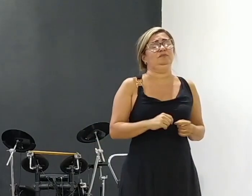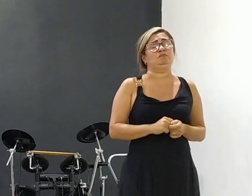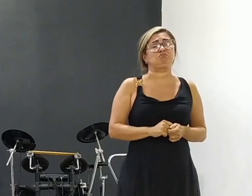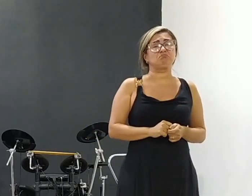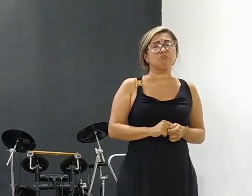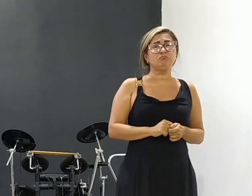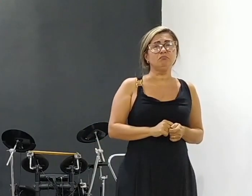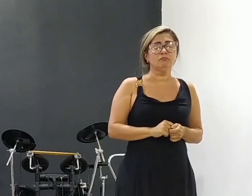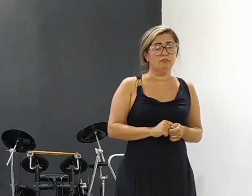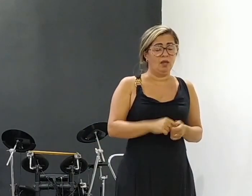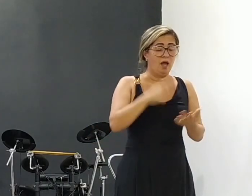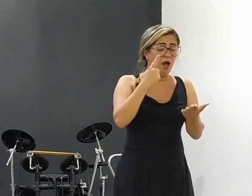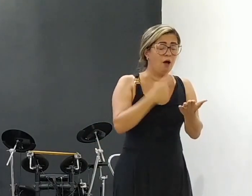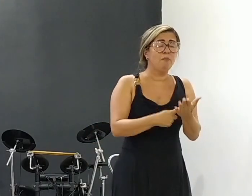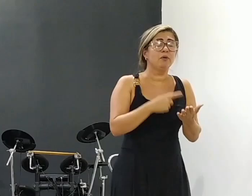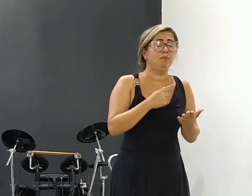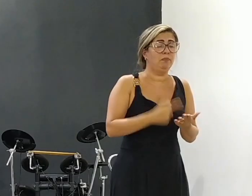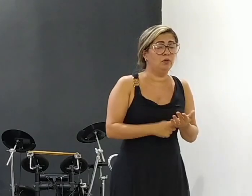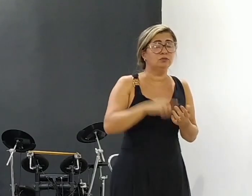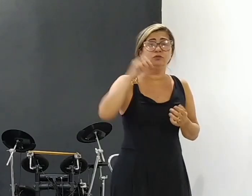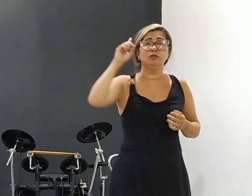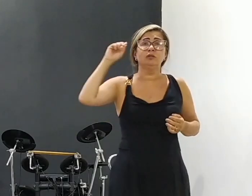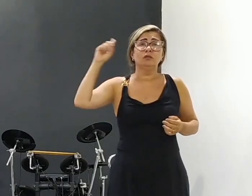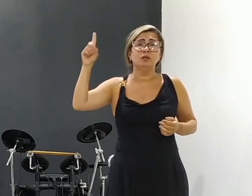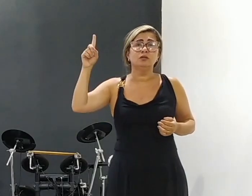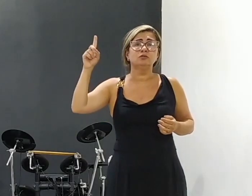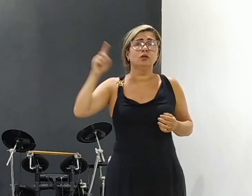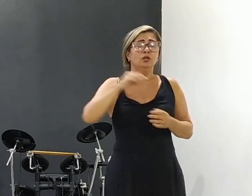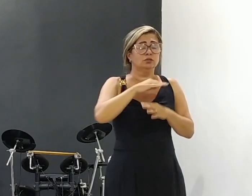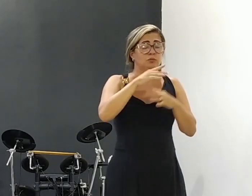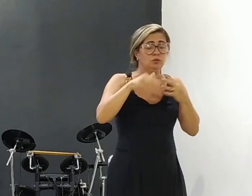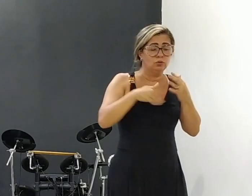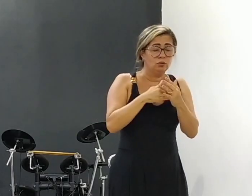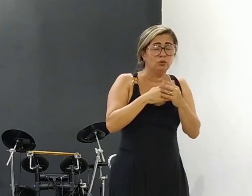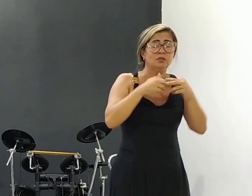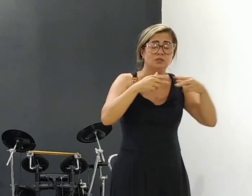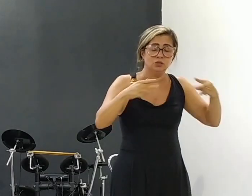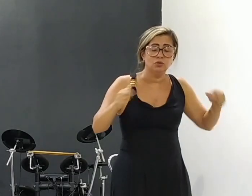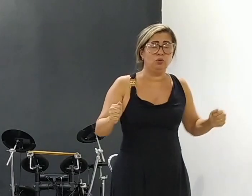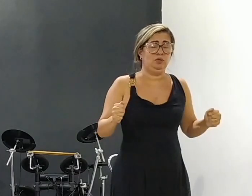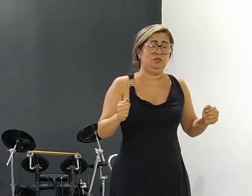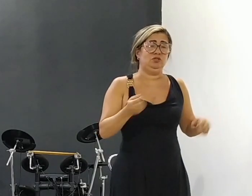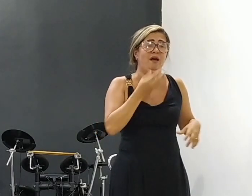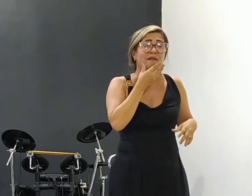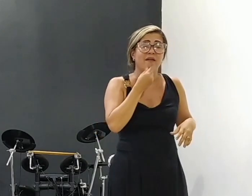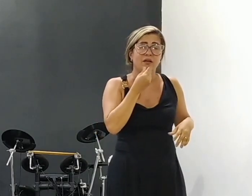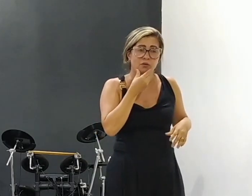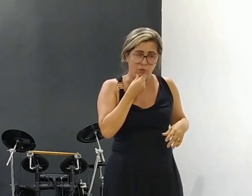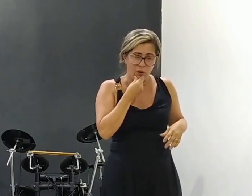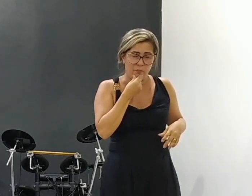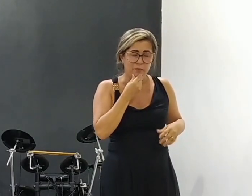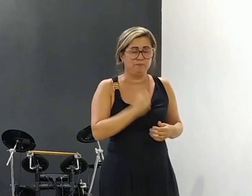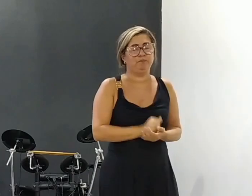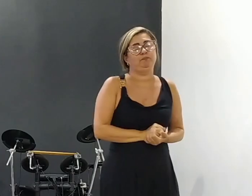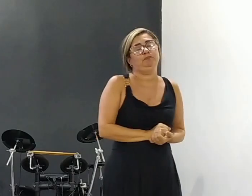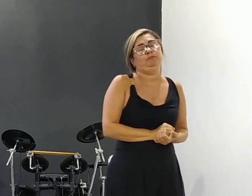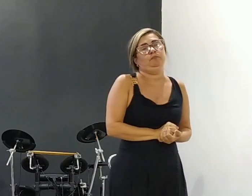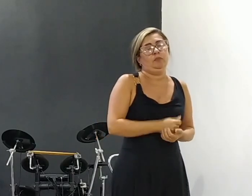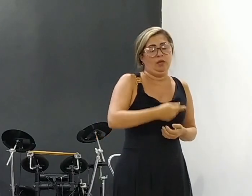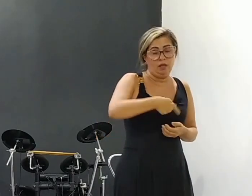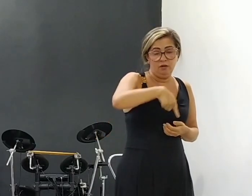sangue, há um propósito de Deus sobre todas as coisas. Aquele homem, ele pega, ele vai para o